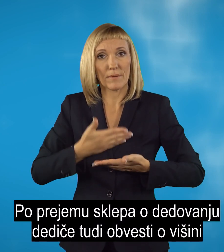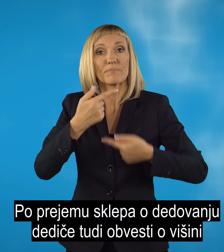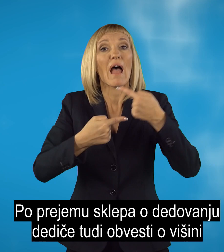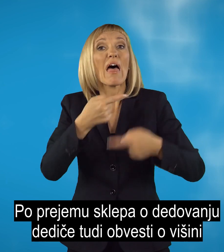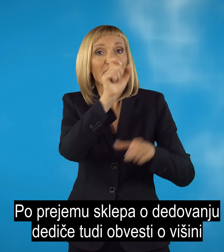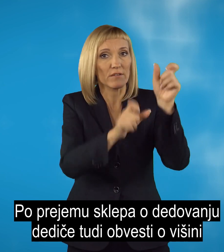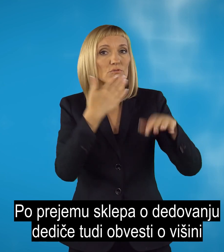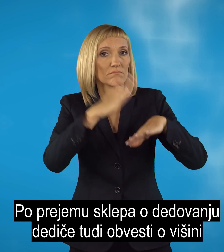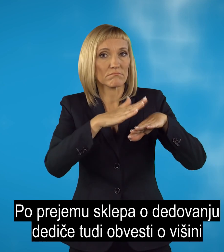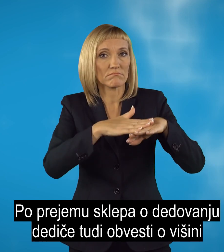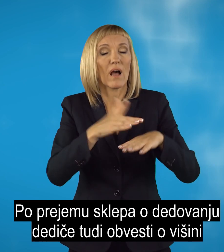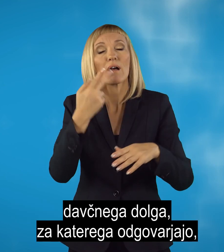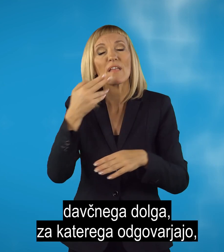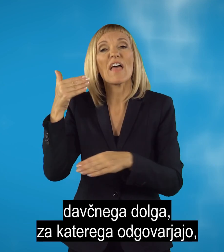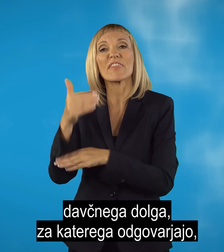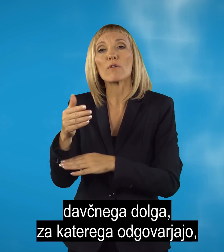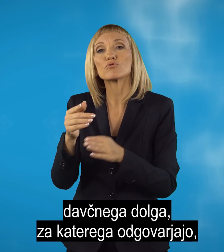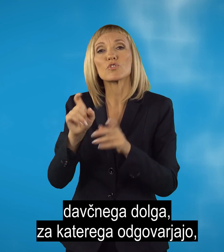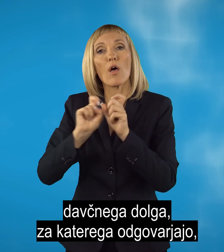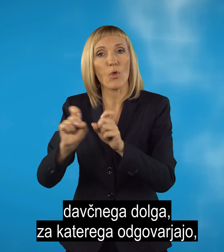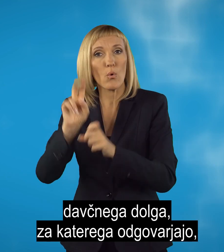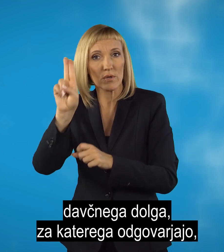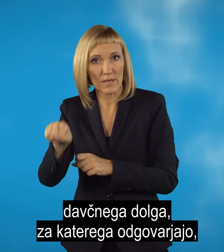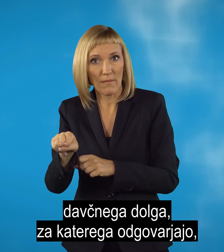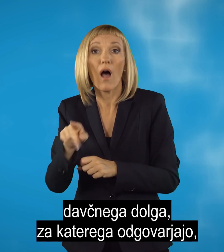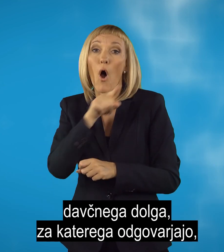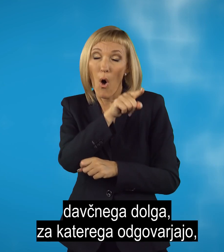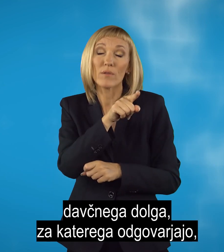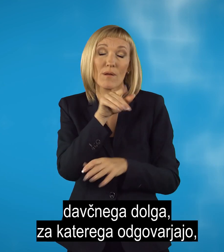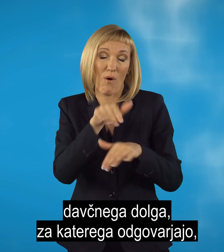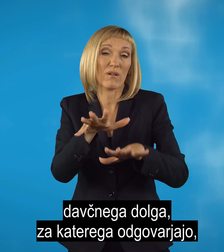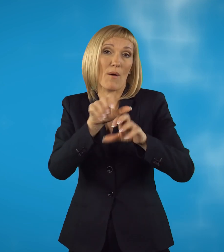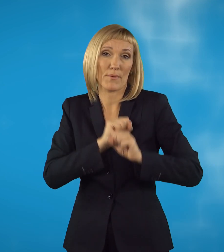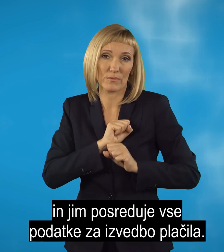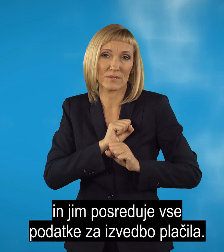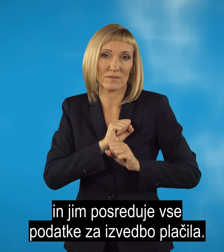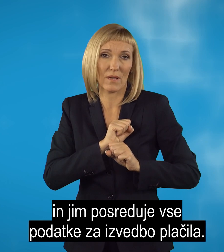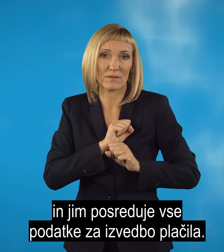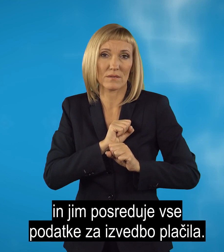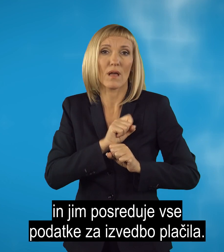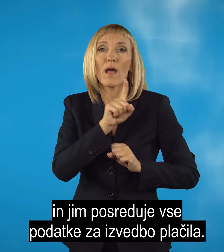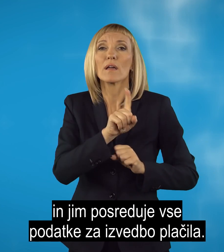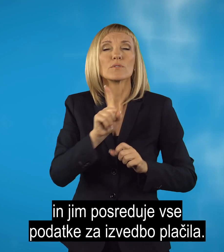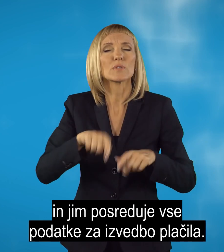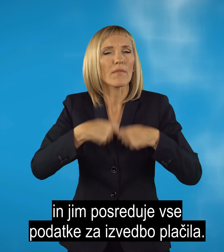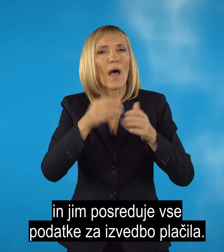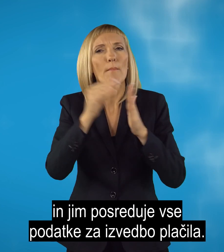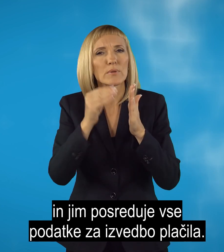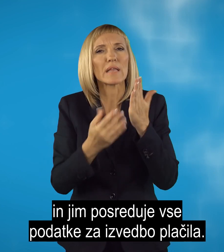dediče tudi obvesti o višini davčnega dolga, za katerega odgovarjajo, in jim posreduje vse podatke za izvedbo